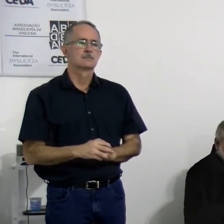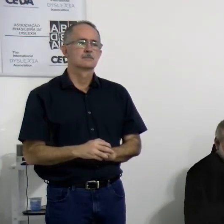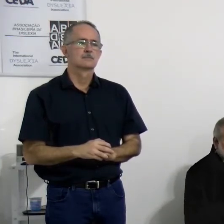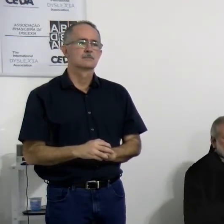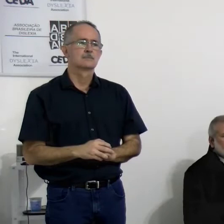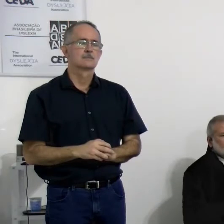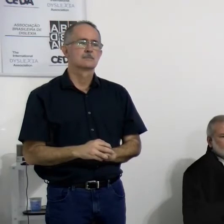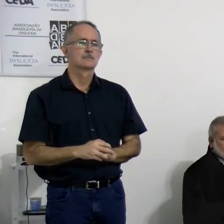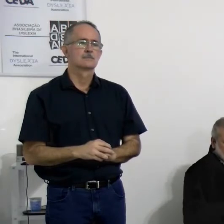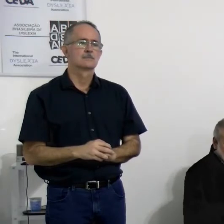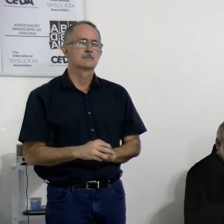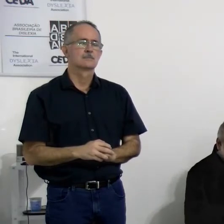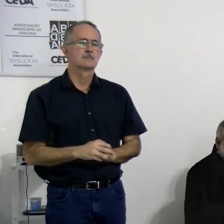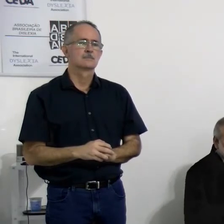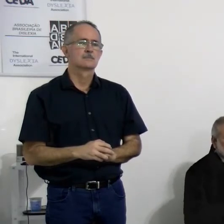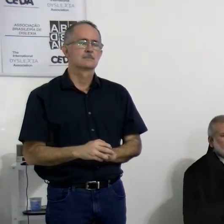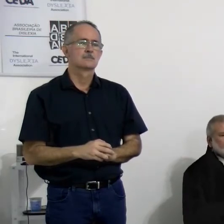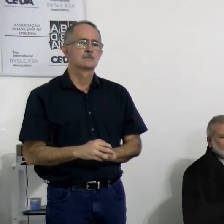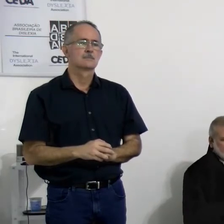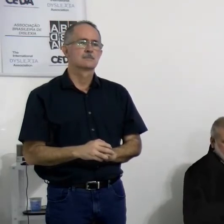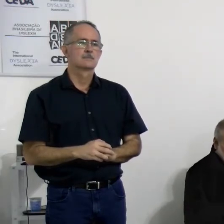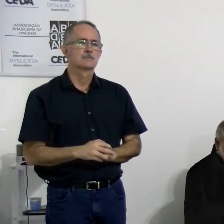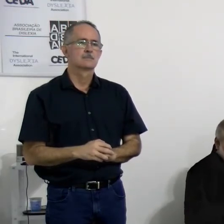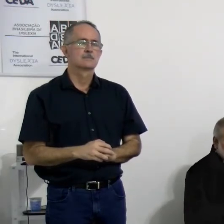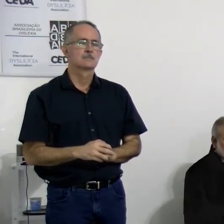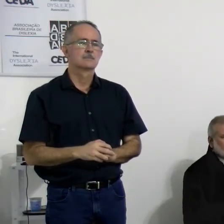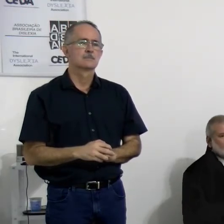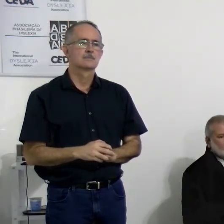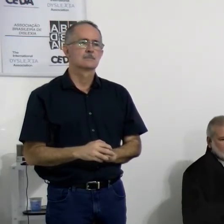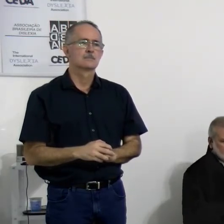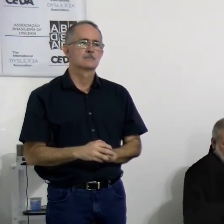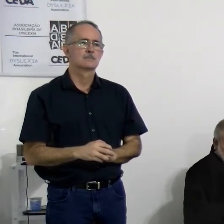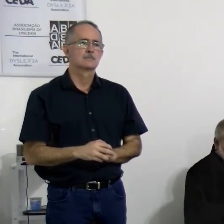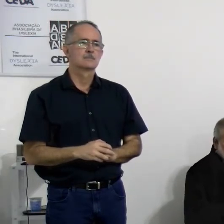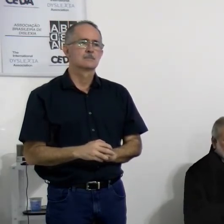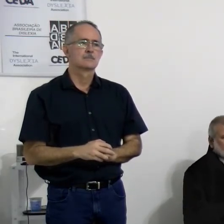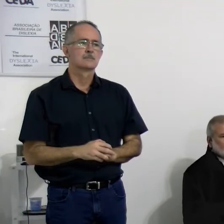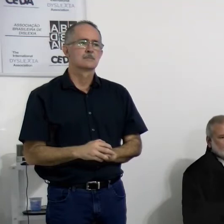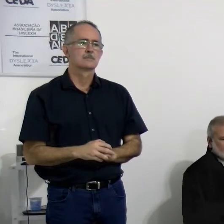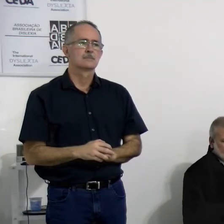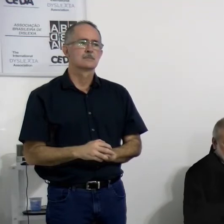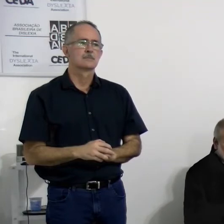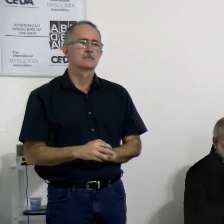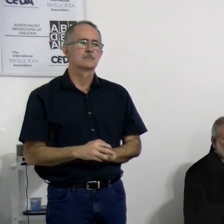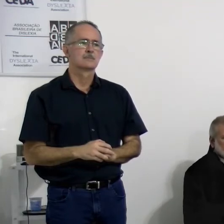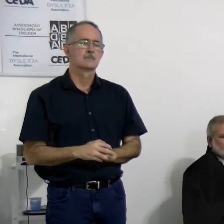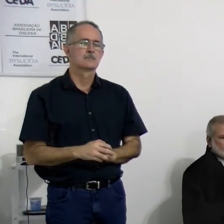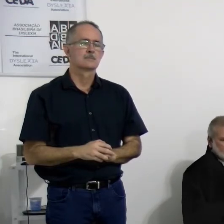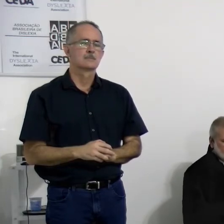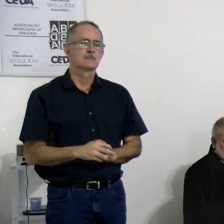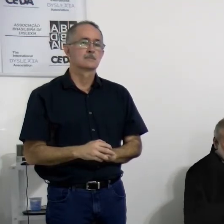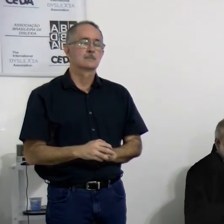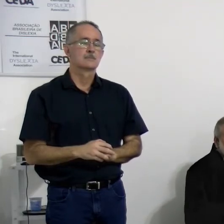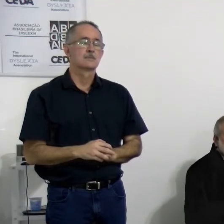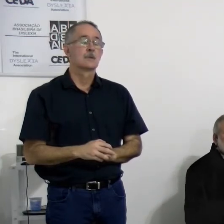in kindergarten. We're even trying to push it back to preschool, combined with history to identify